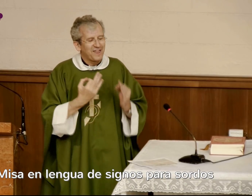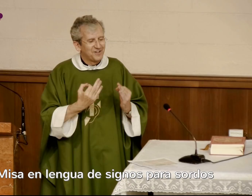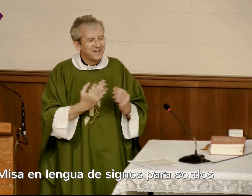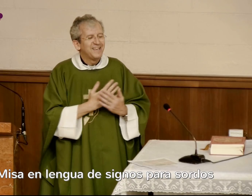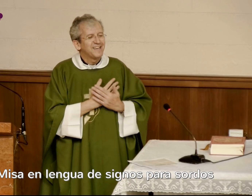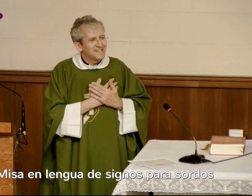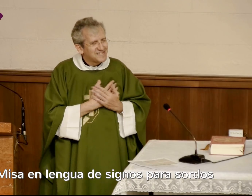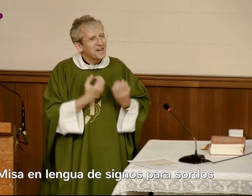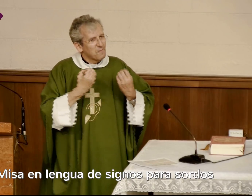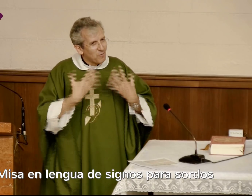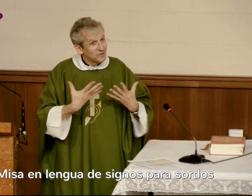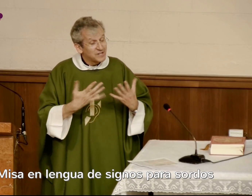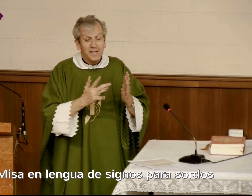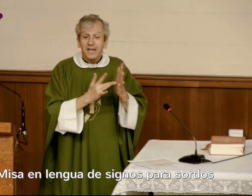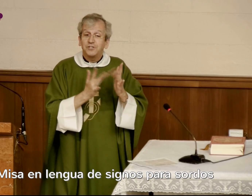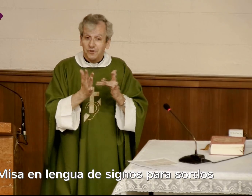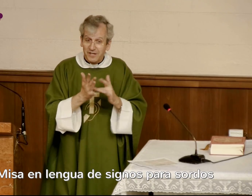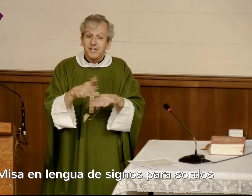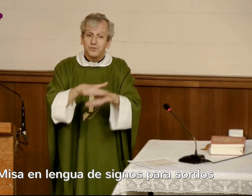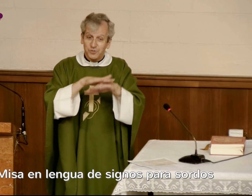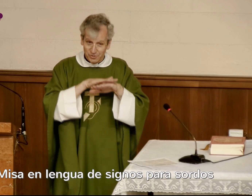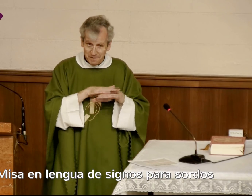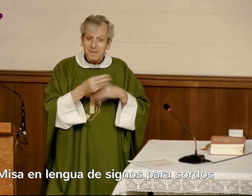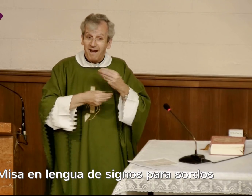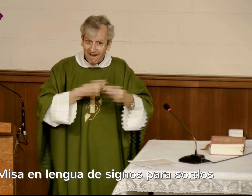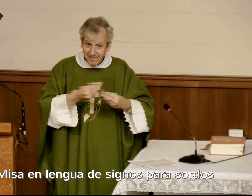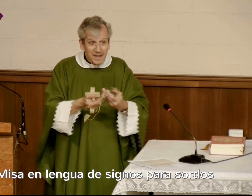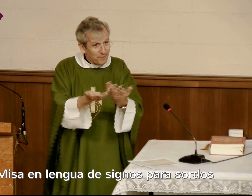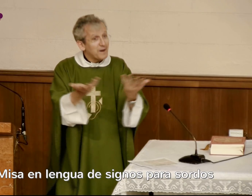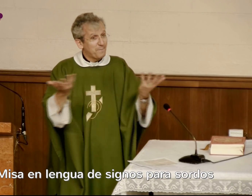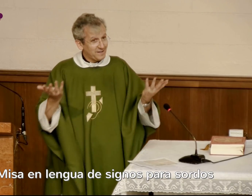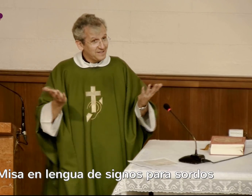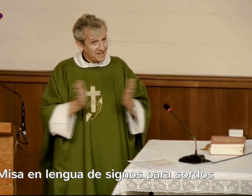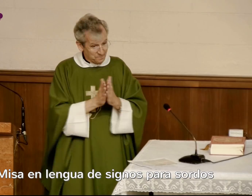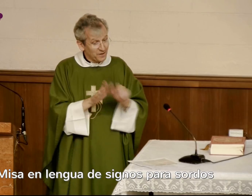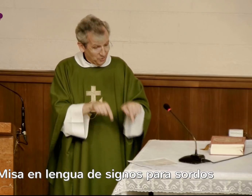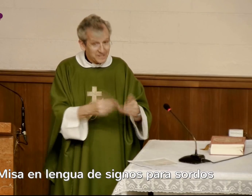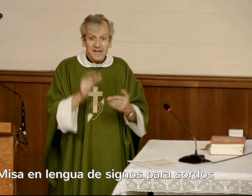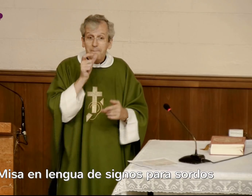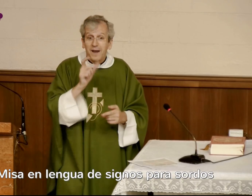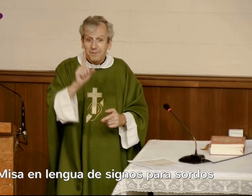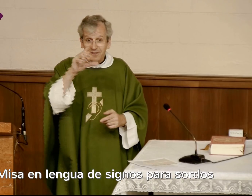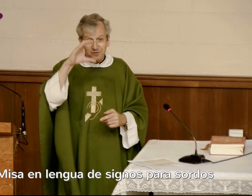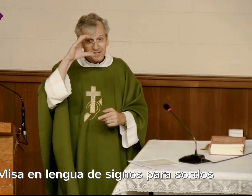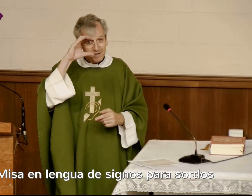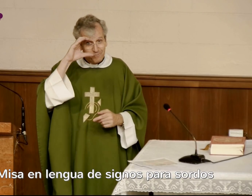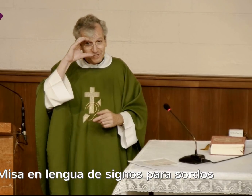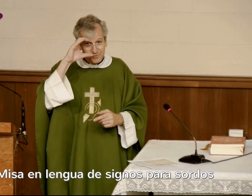corazón, es ser buenos. Eso es lo que Jesús nos invita a hacer y a poner en práctica con esa palabra de Dios que acabamos de